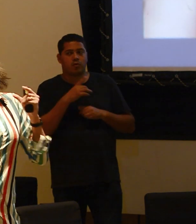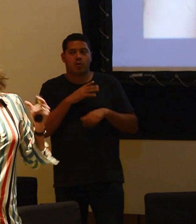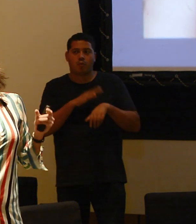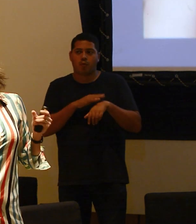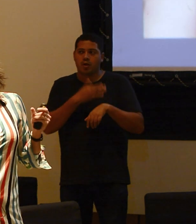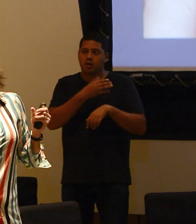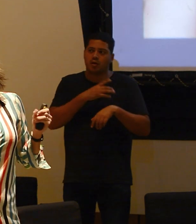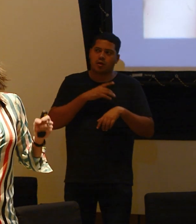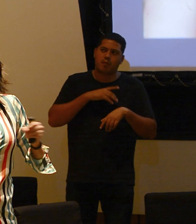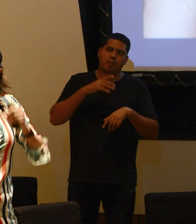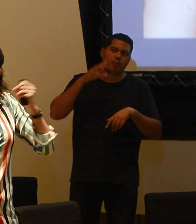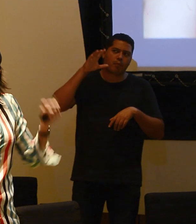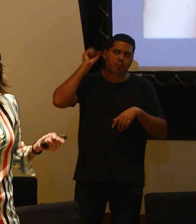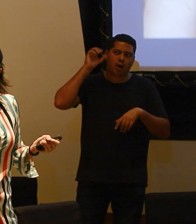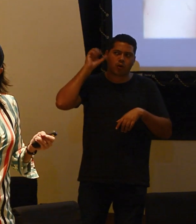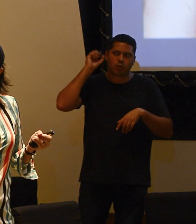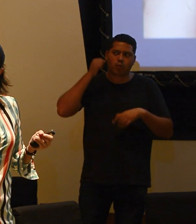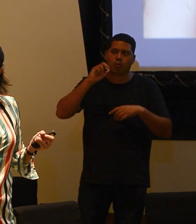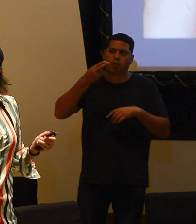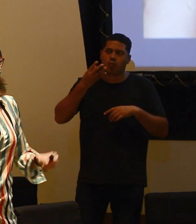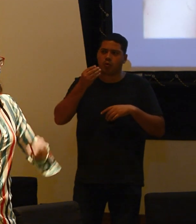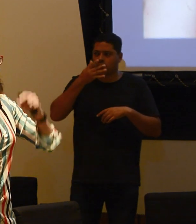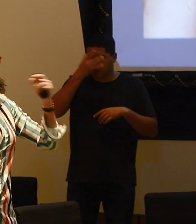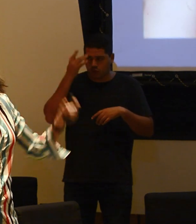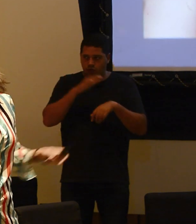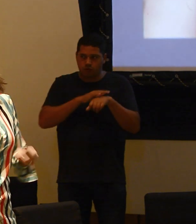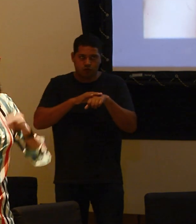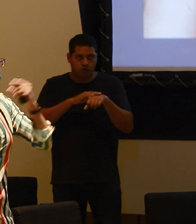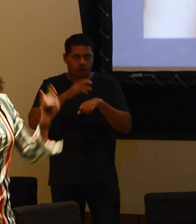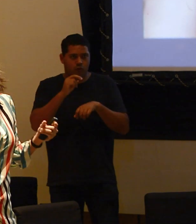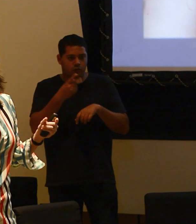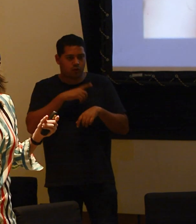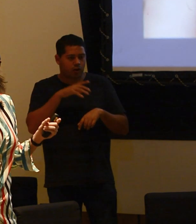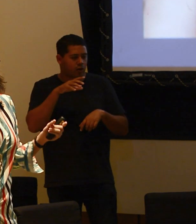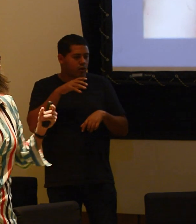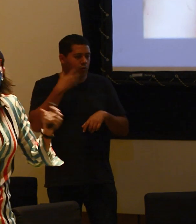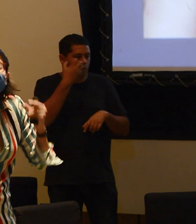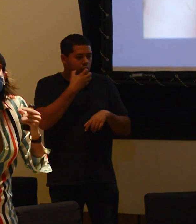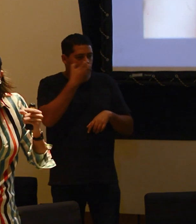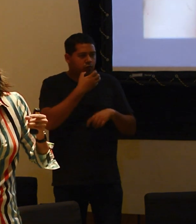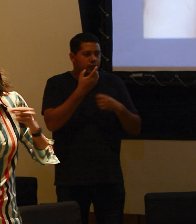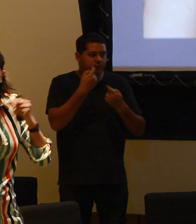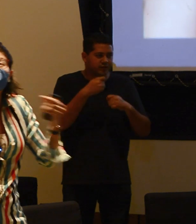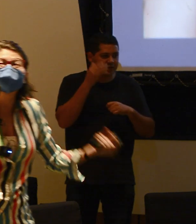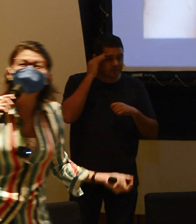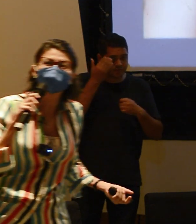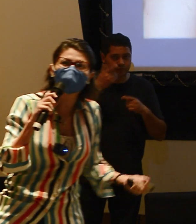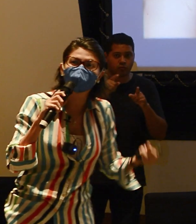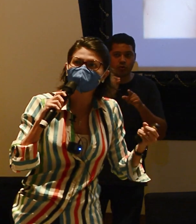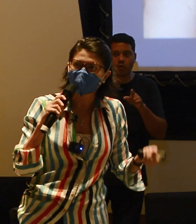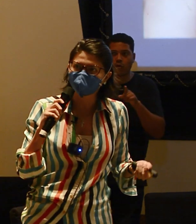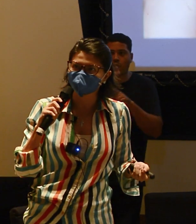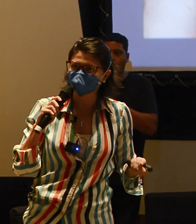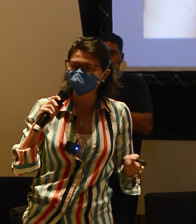tem muito barulho em volta, ou tem muita gente conversando, ou tem música e tem um monte de coisa, e você precisa entender o que uma outra pessoa